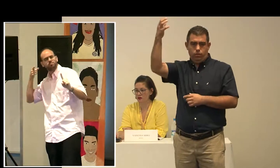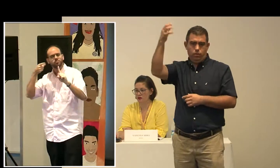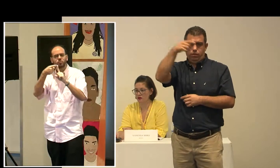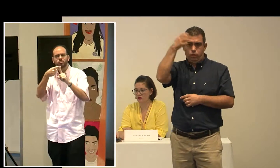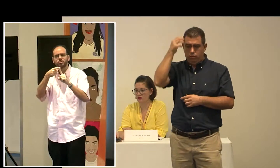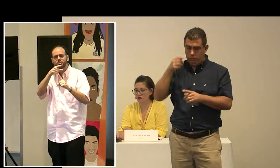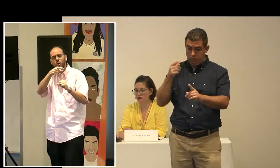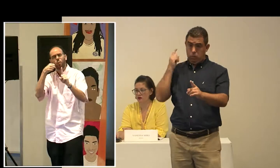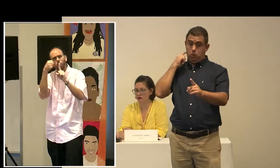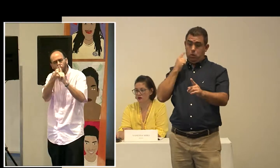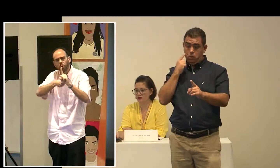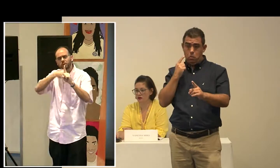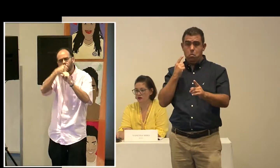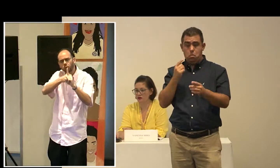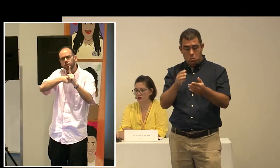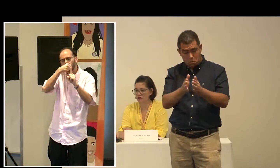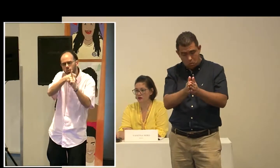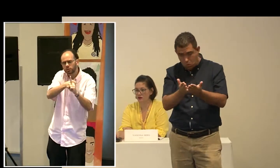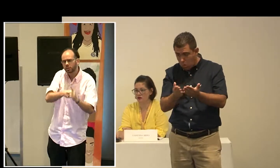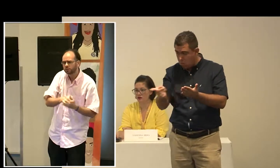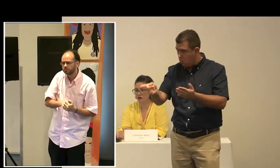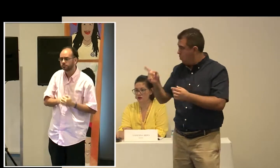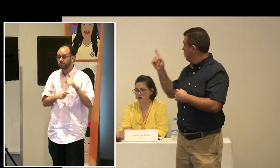O primeiro presidente da Federação de Surdo